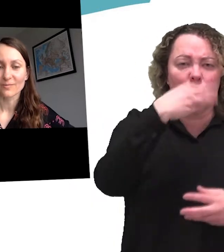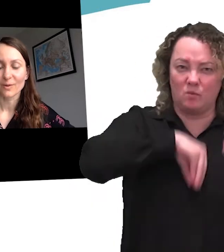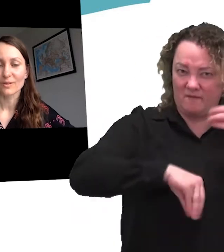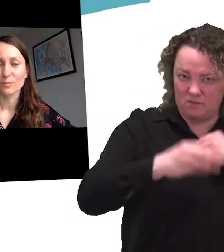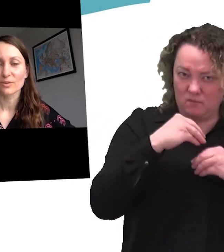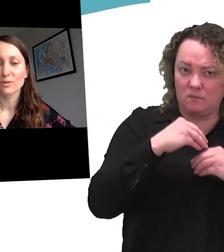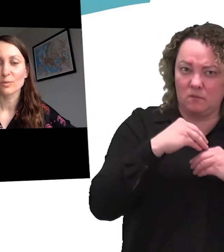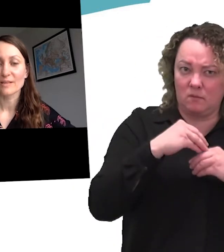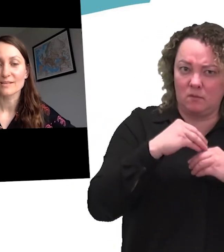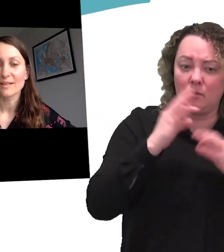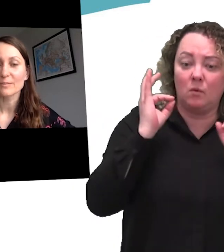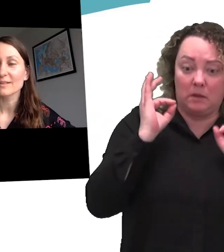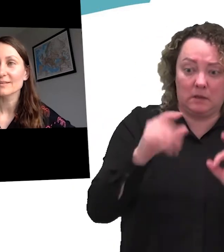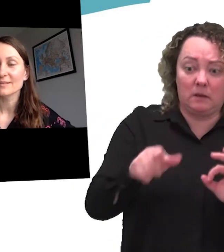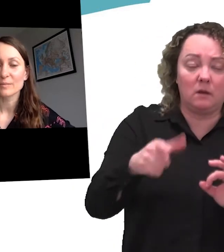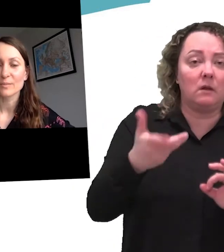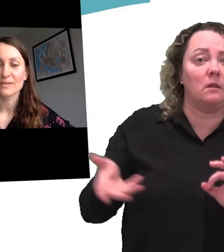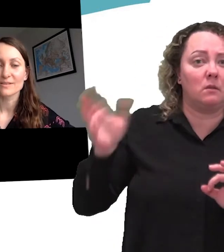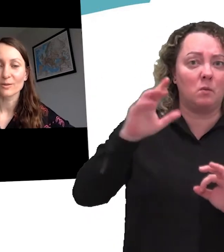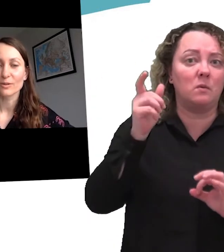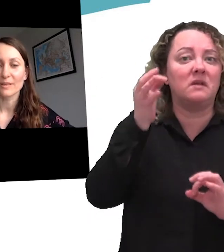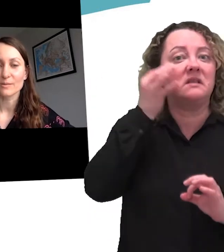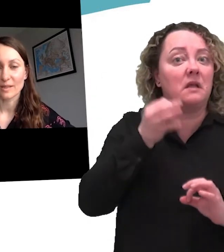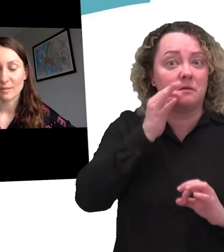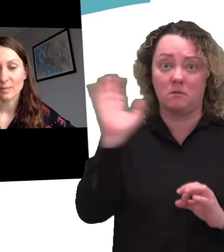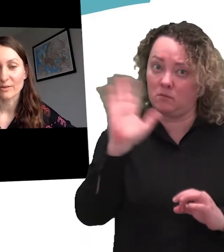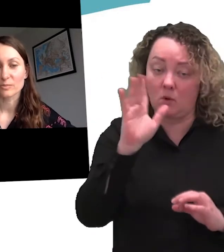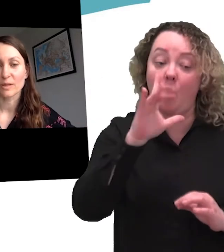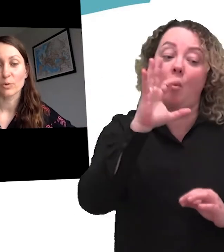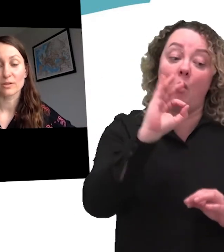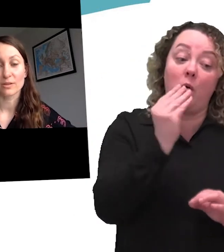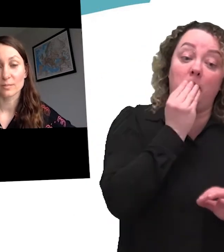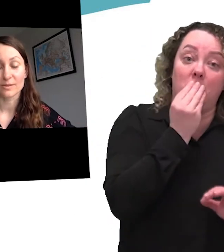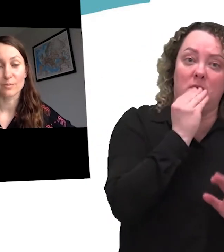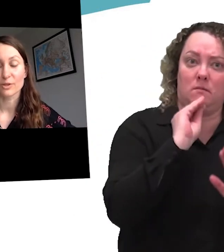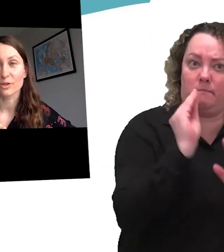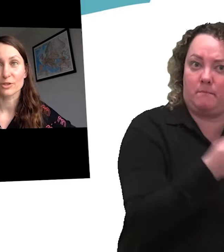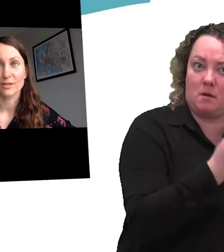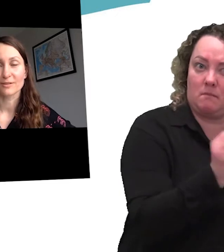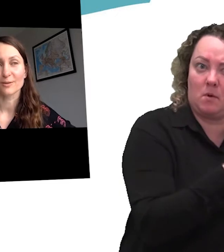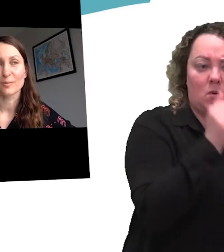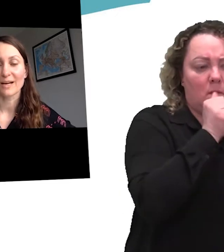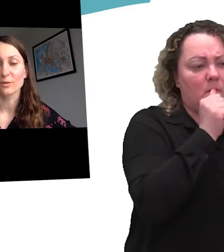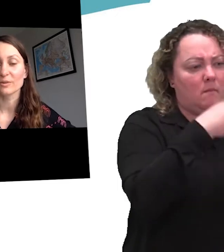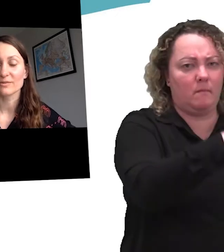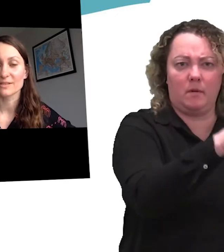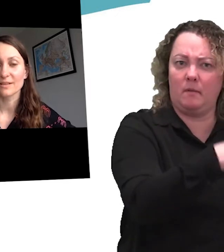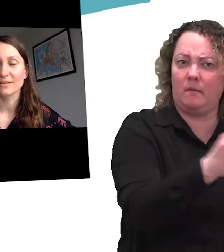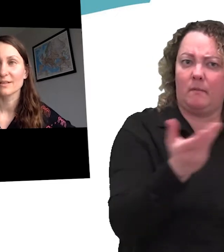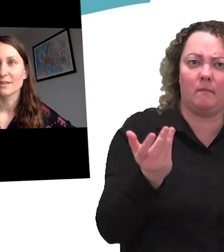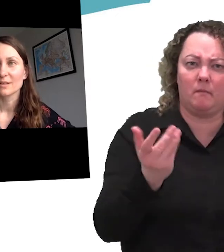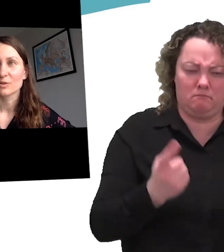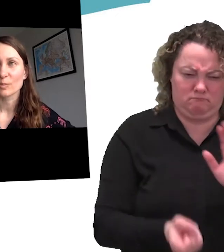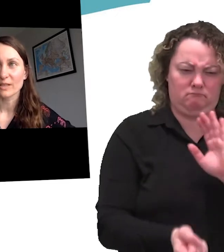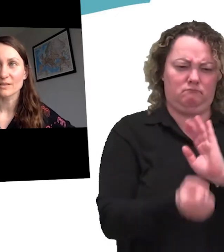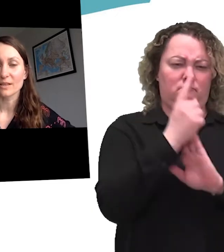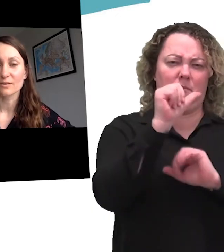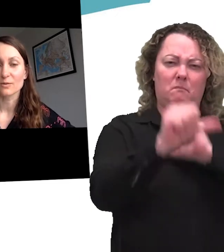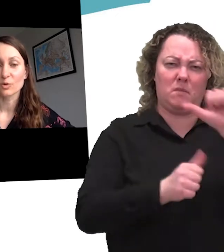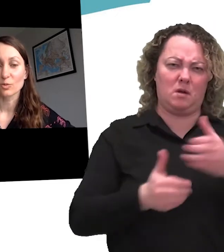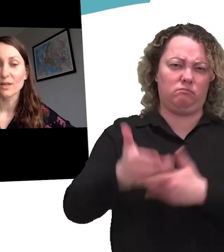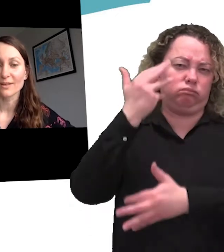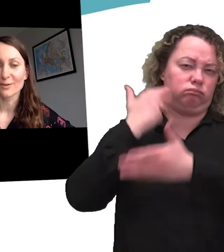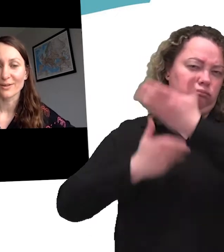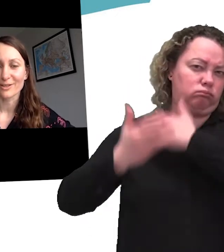desertų, o tai būna jau paslėpta tame maiste, kurį mes perkame. Pavyzdžiui, man buvo atradimas prieš kažkiek tai daug metų, bet vis tiek suprasti,